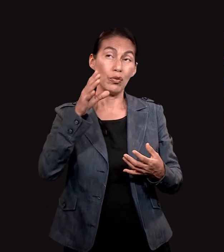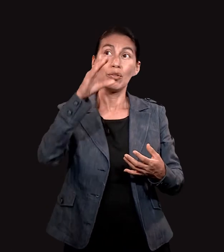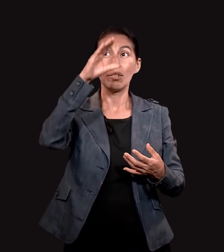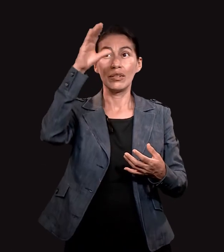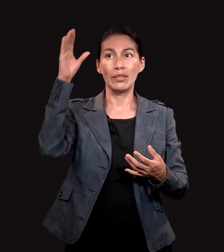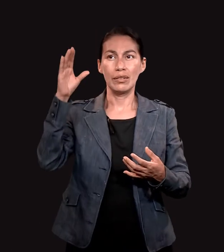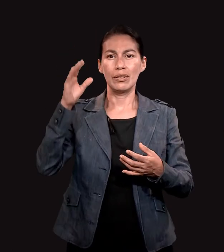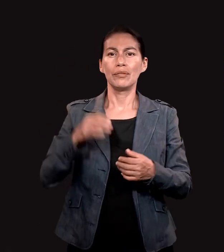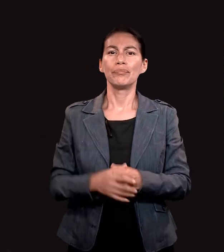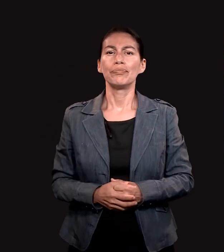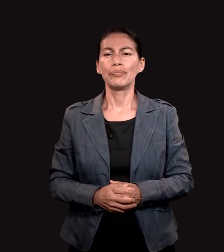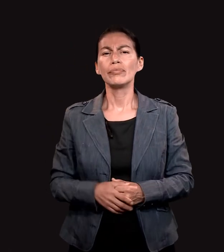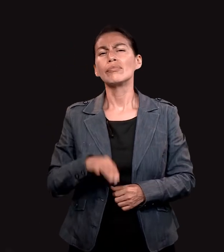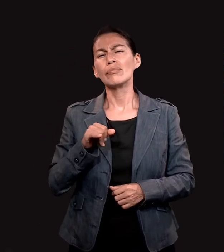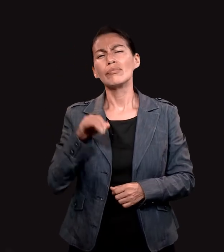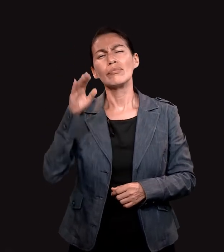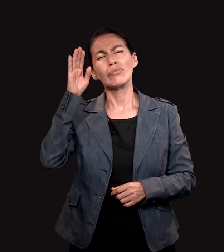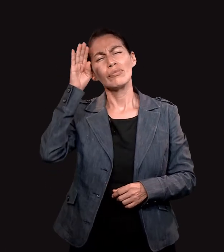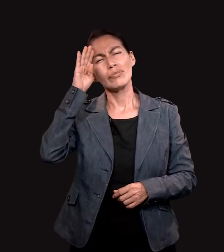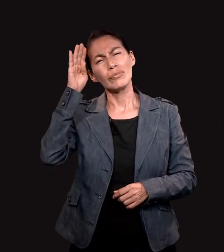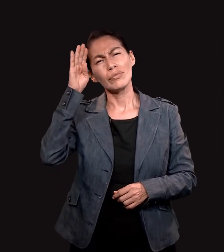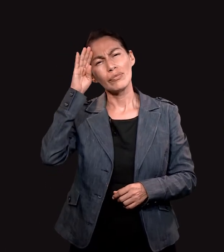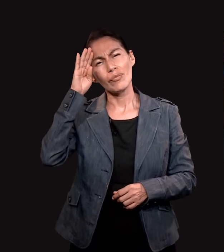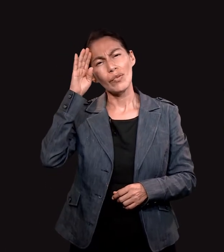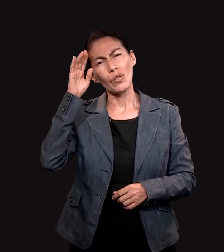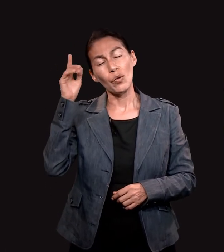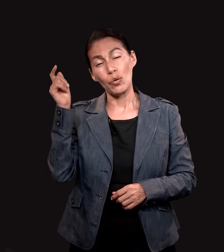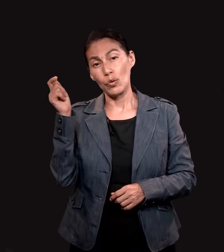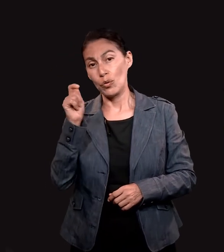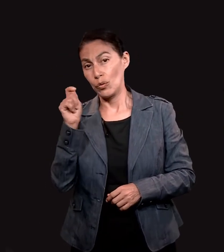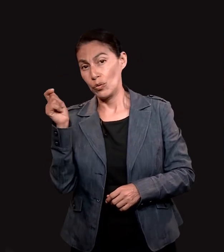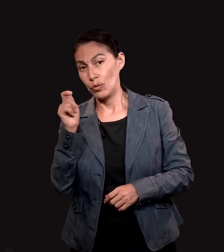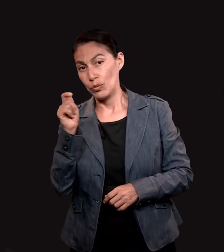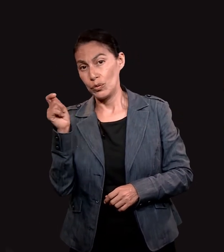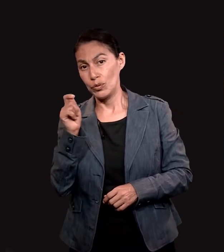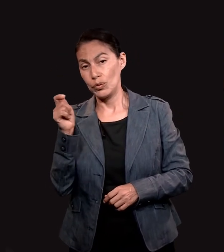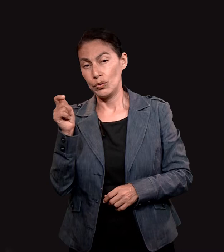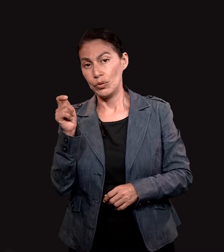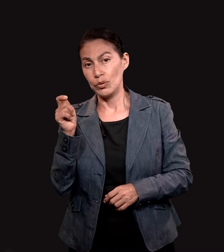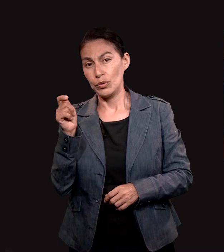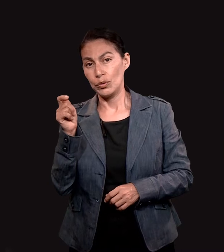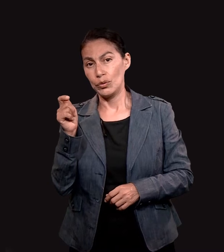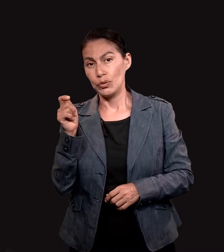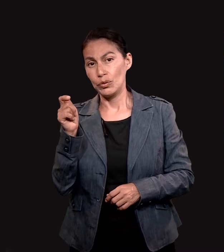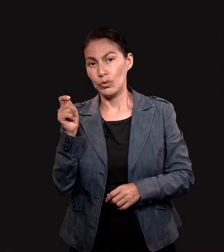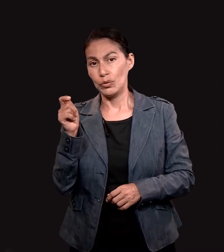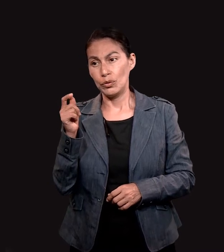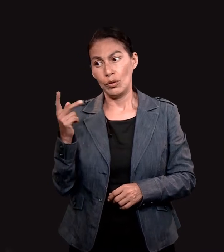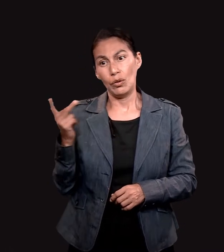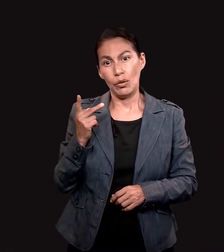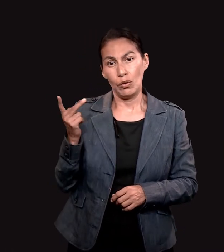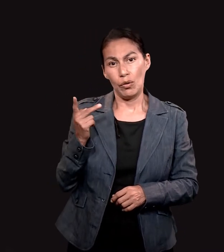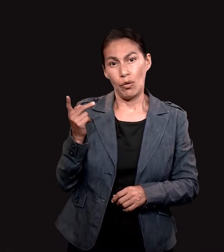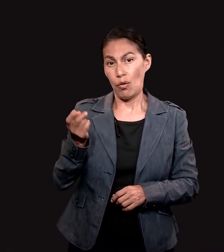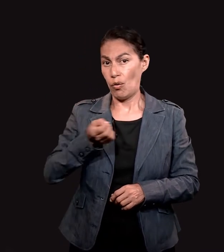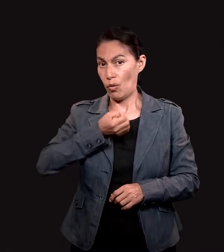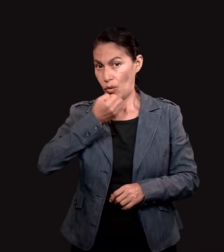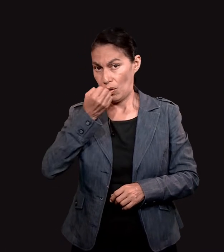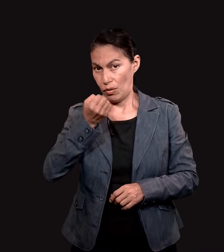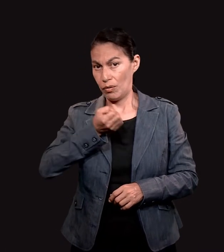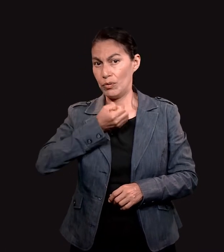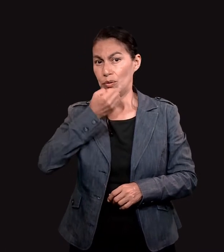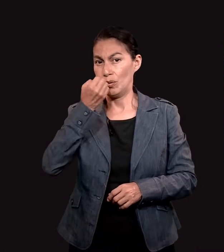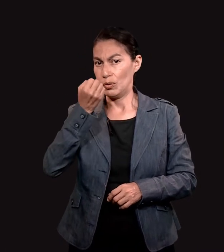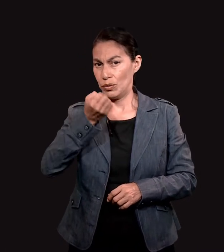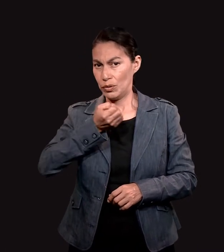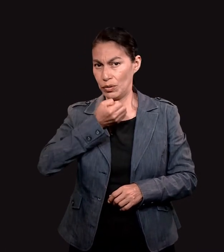tierra y el futuro eterno también. Inclusive, yo creo que igual siendo novios, yo creo que aún así